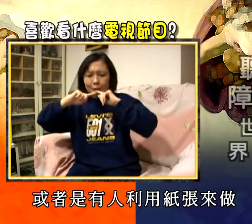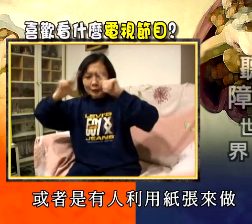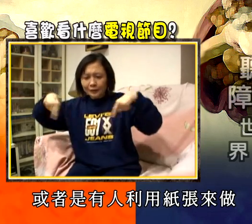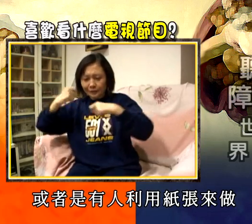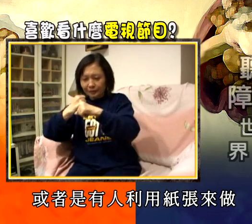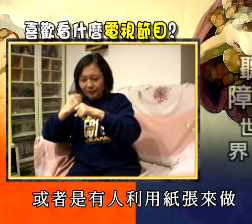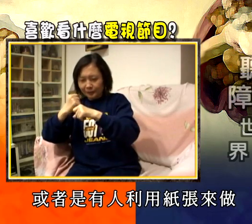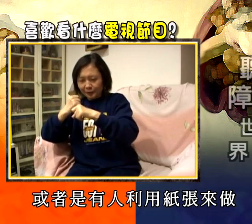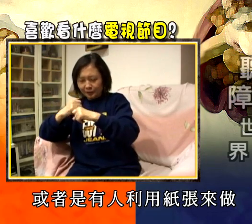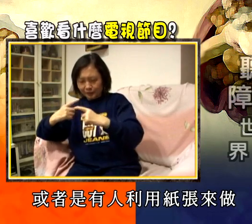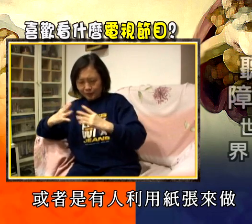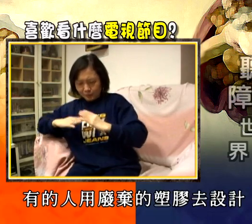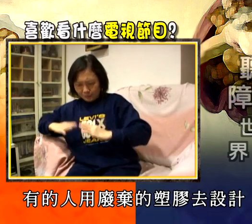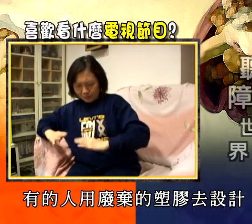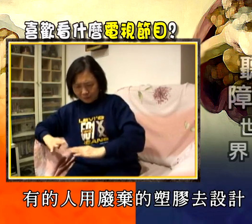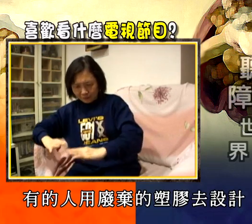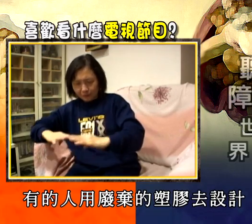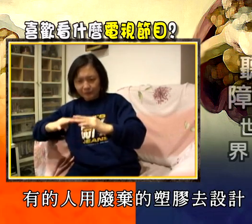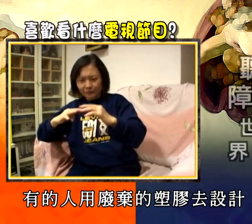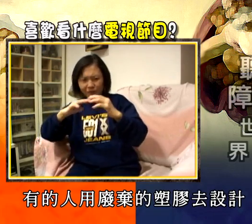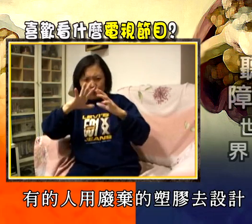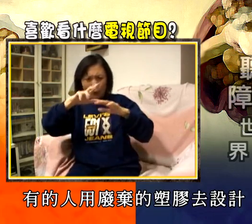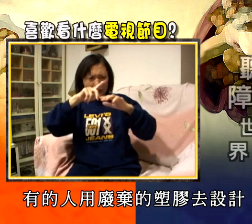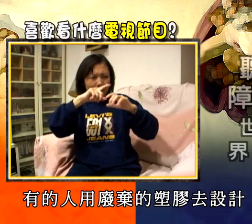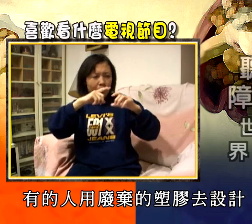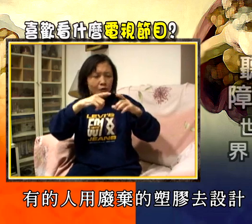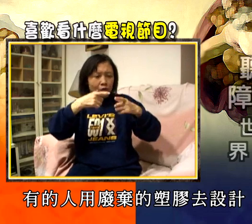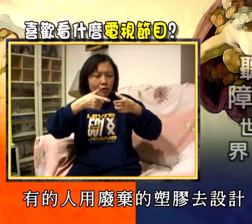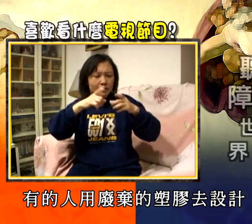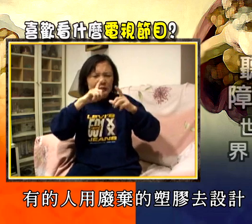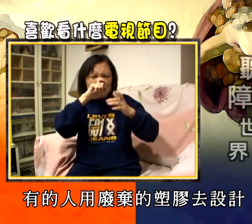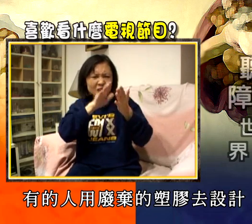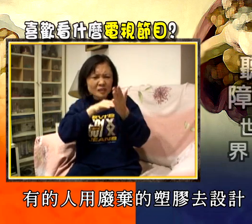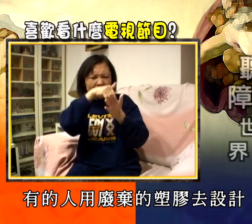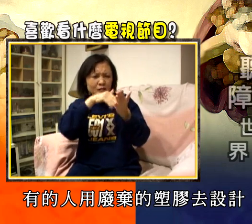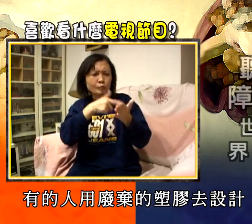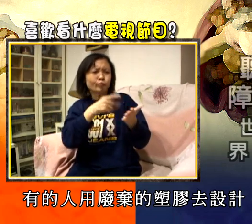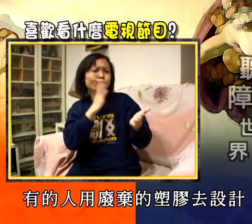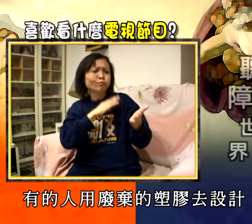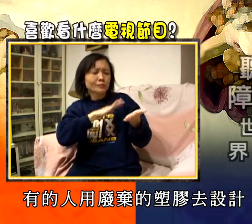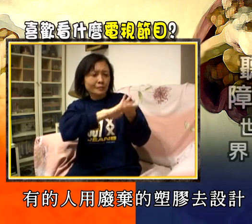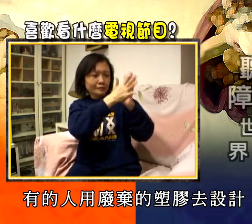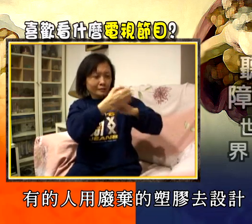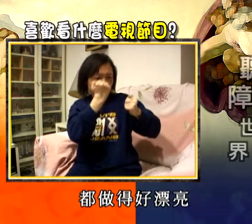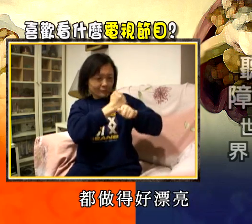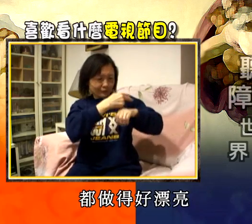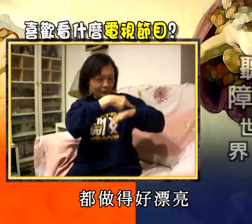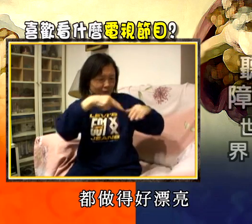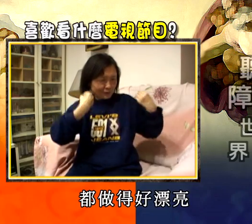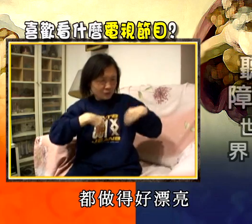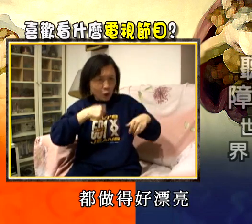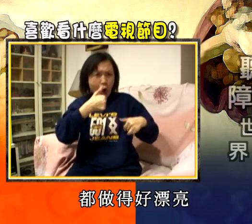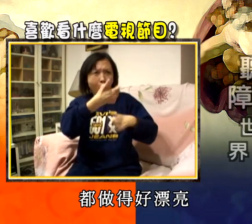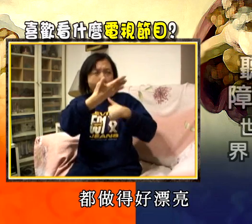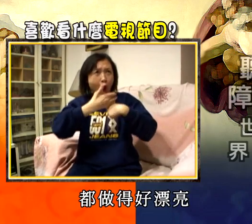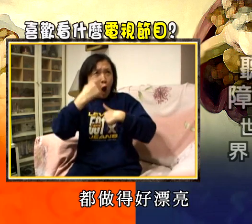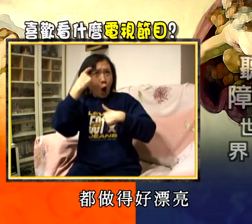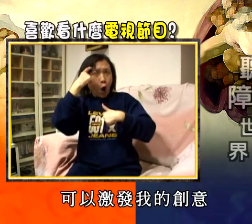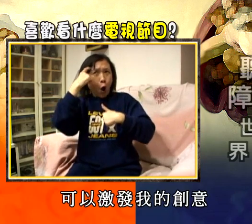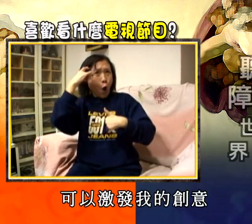张来做，有的人呢用废弃的塑胶去设计，哇，都做得好漂亮，可以激发我